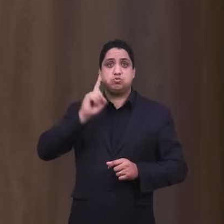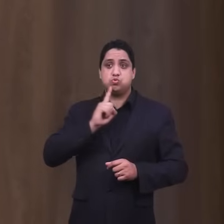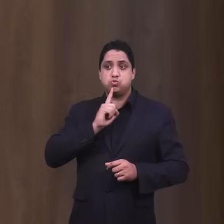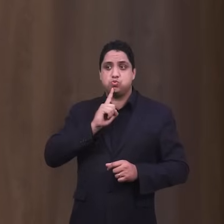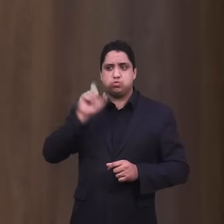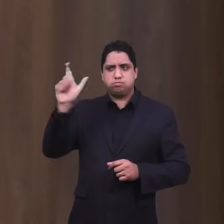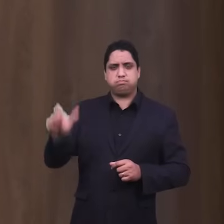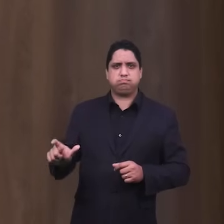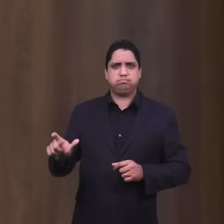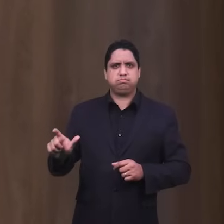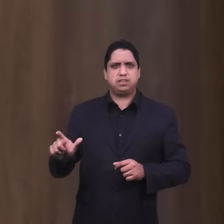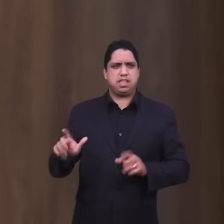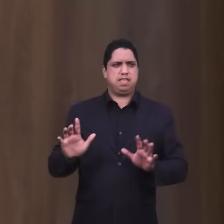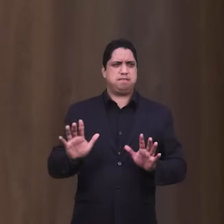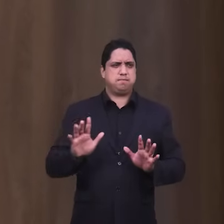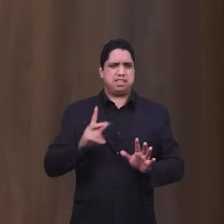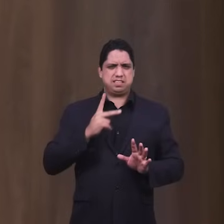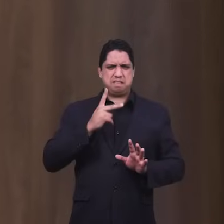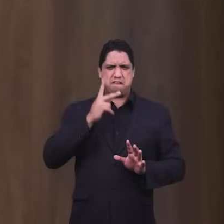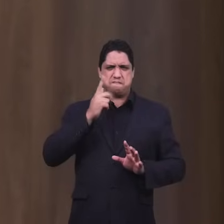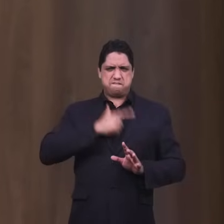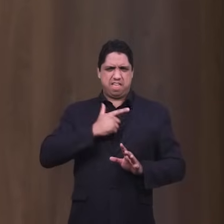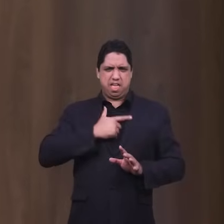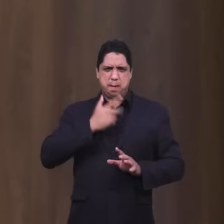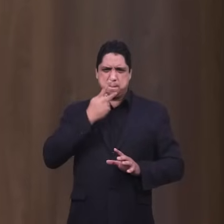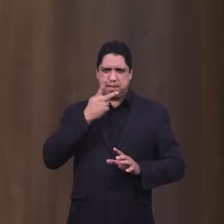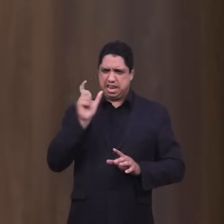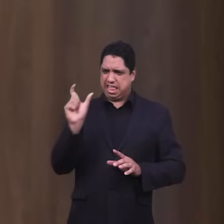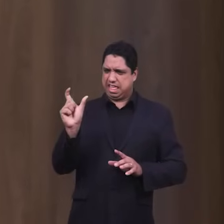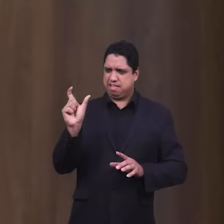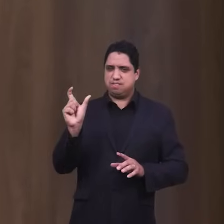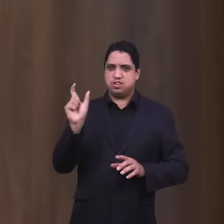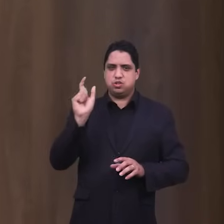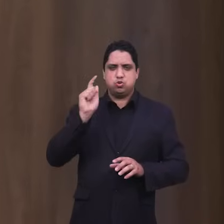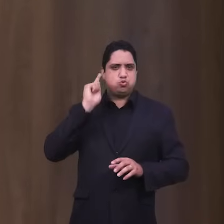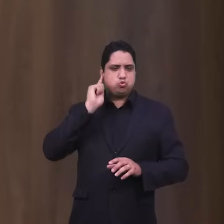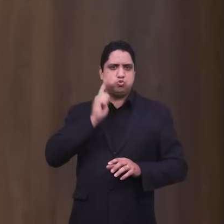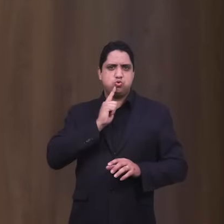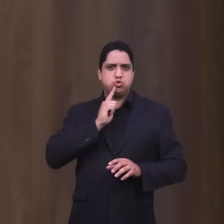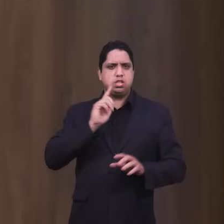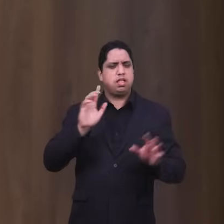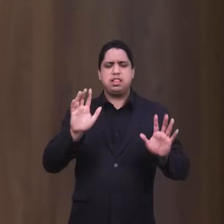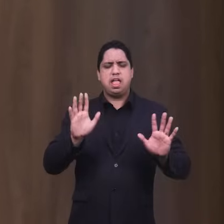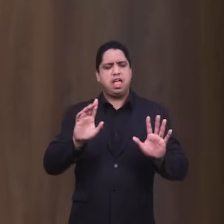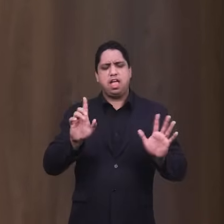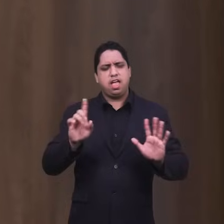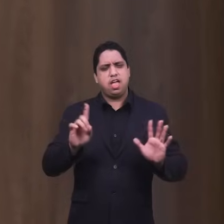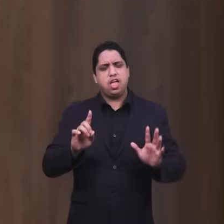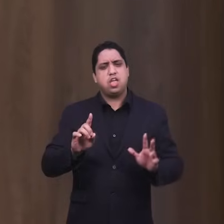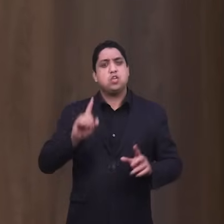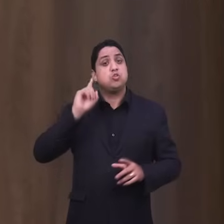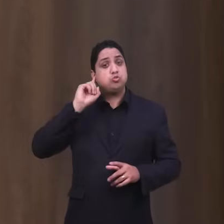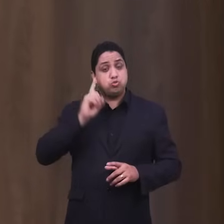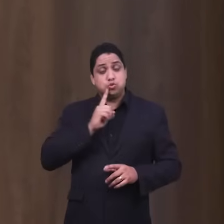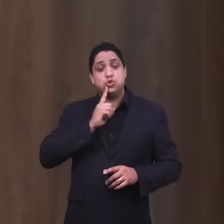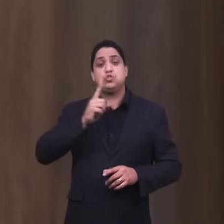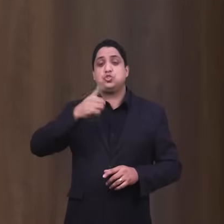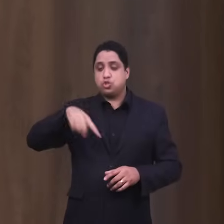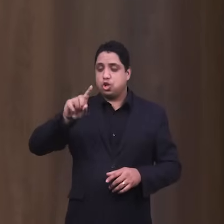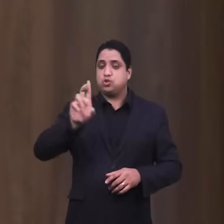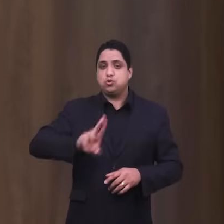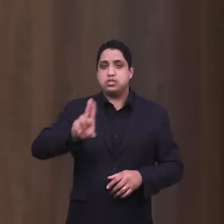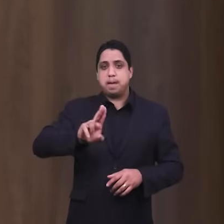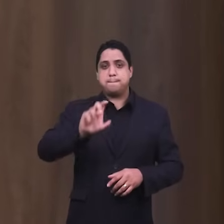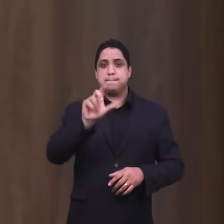Mas Helena, será que não é feio falar surdo? É pejorativo? Nem um pouco. Surdo é o que nós usamos e